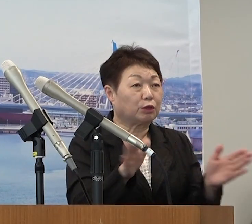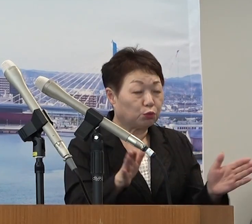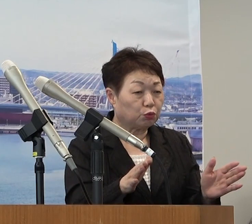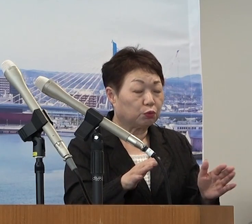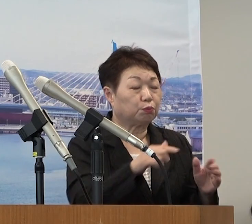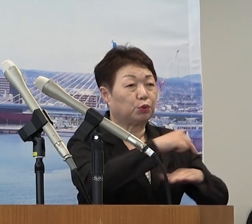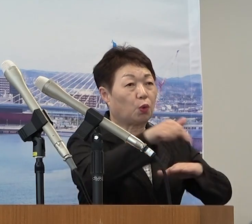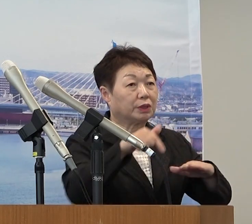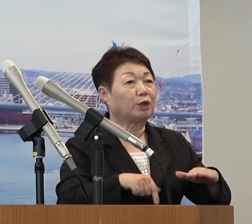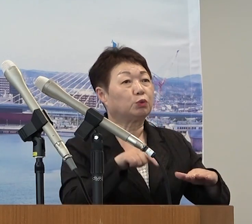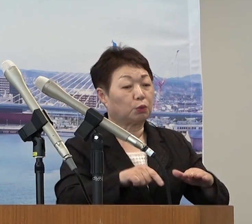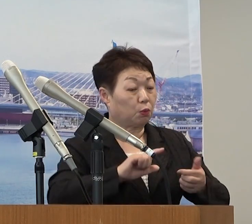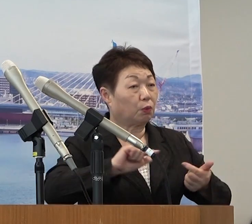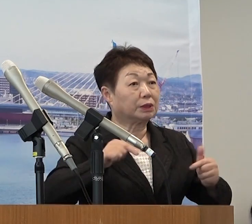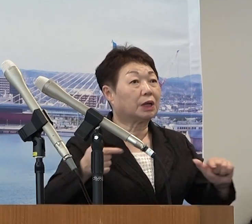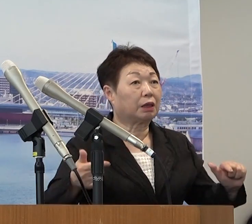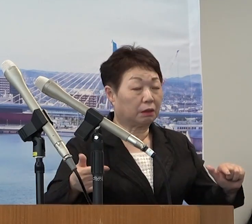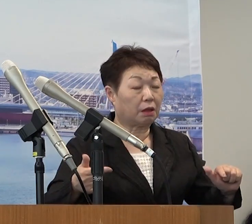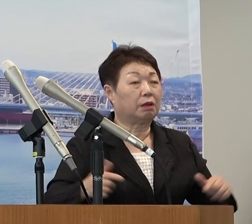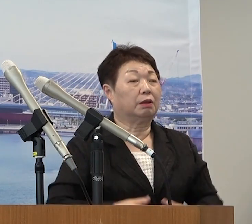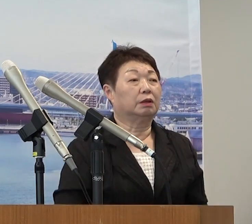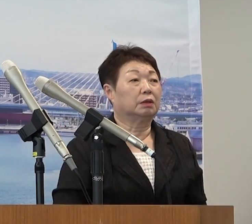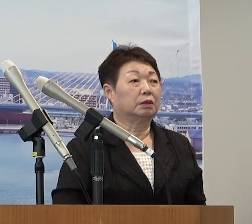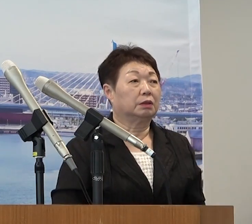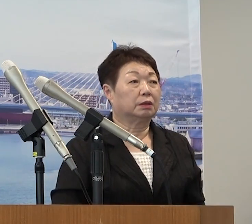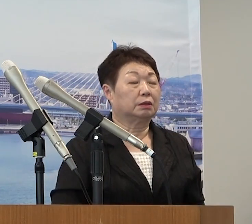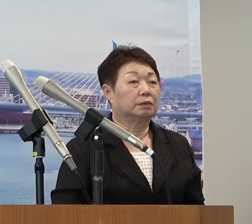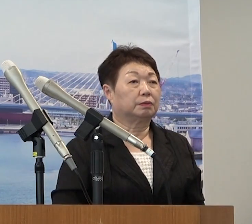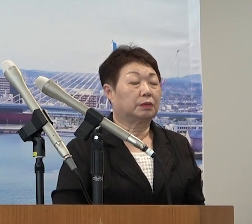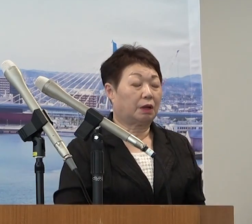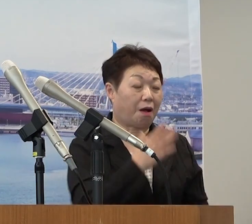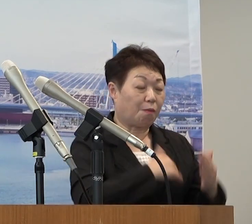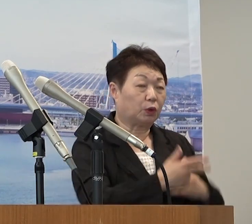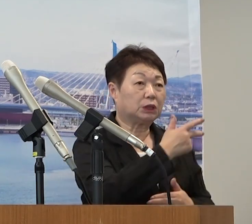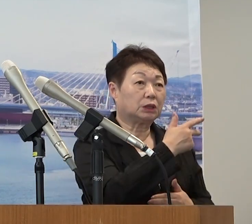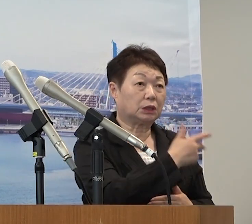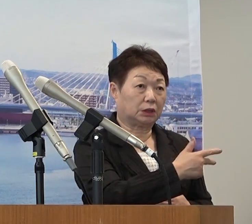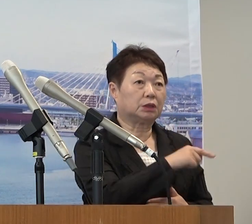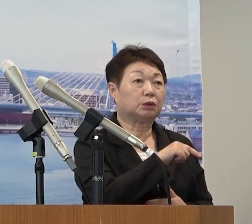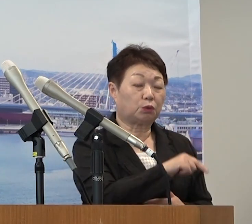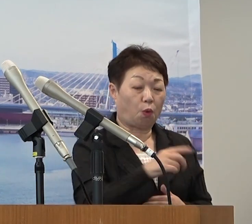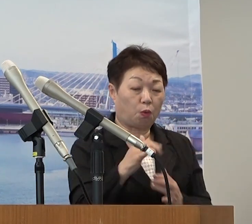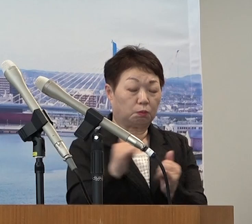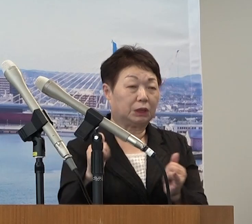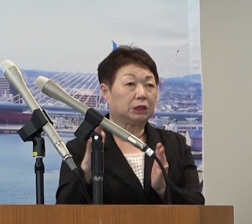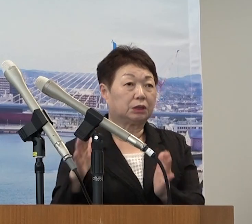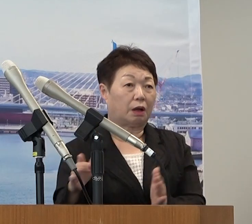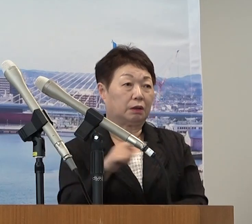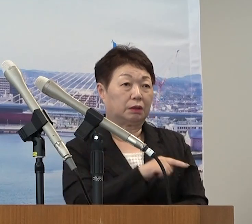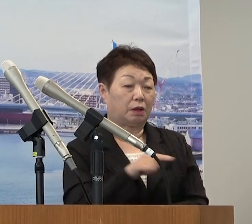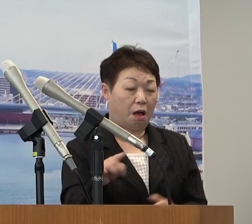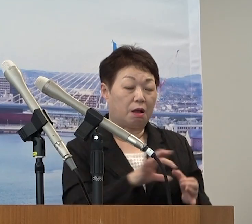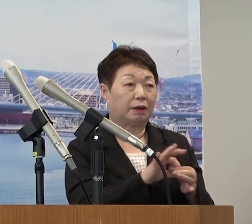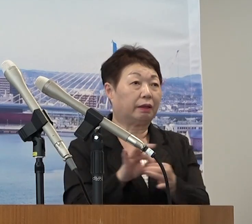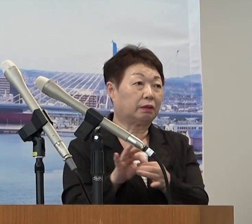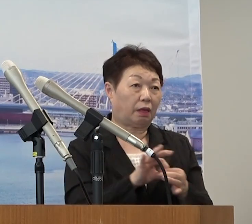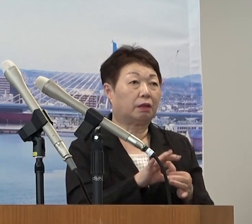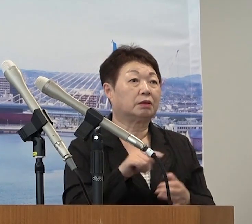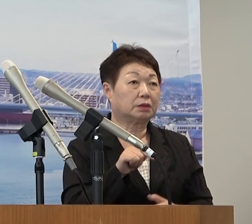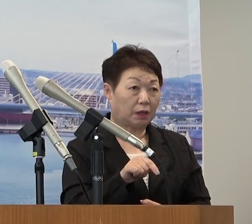トではなくて、このいわゆる官、市と、民間が連携